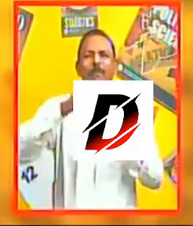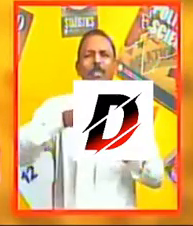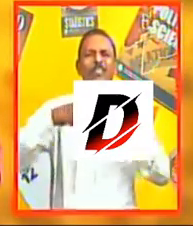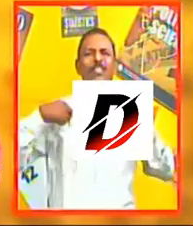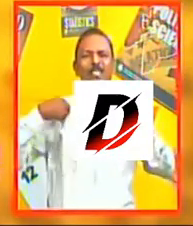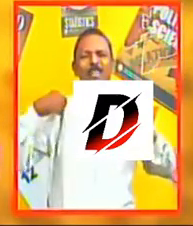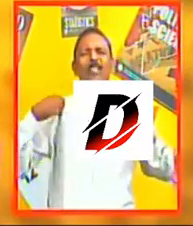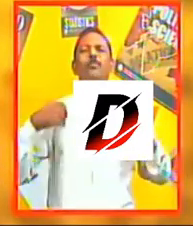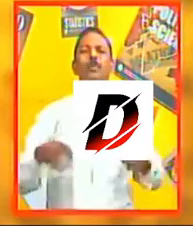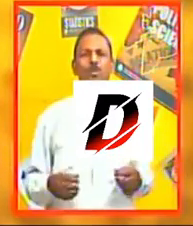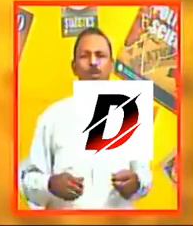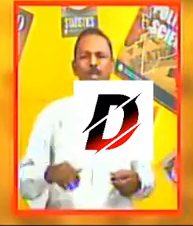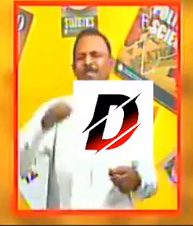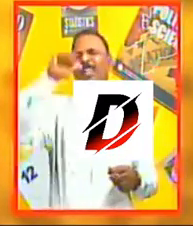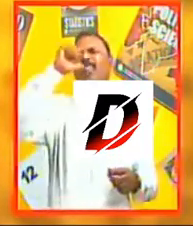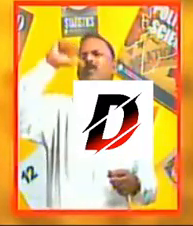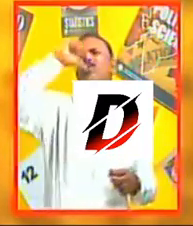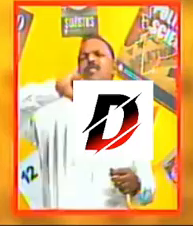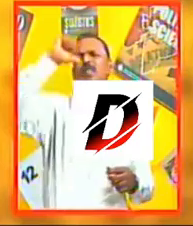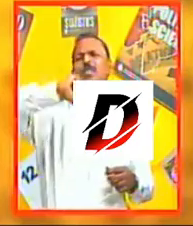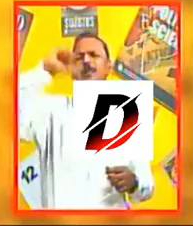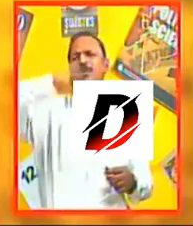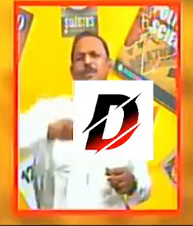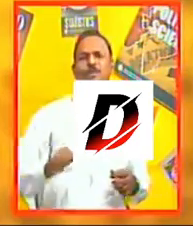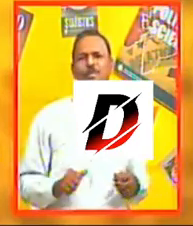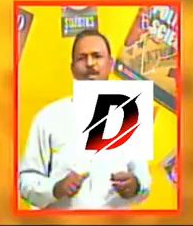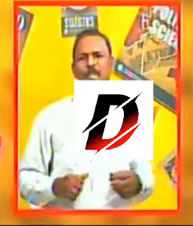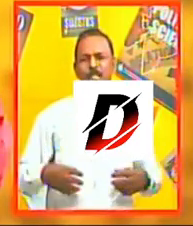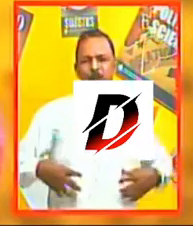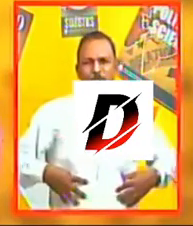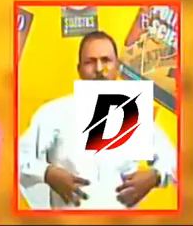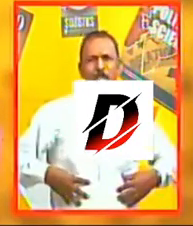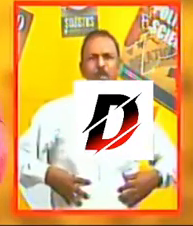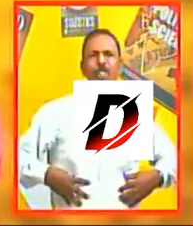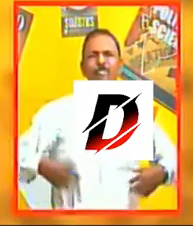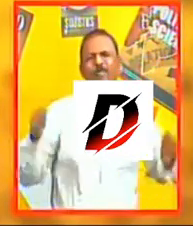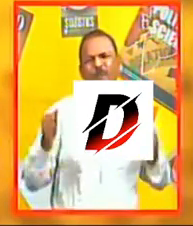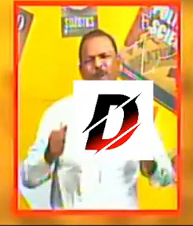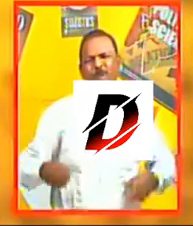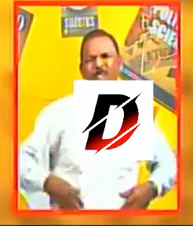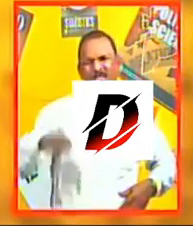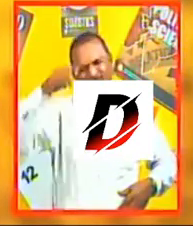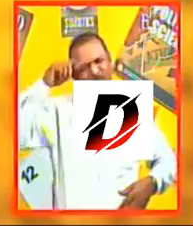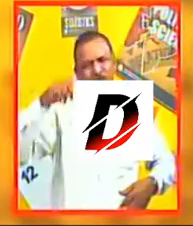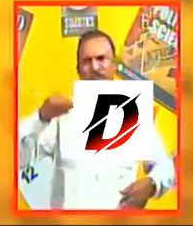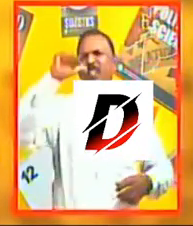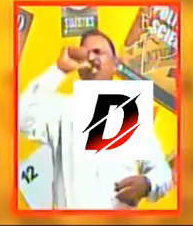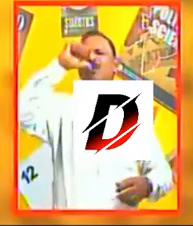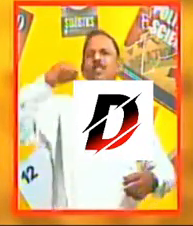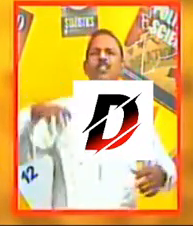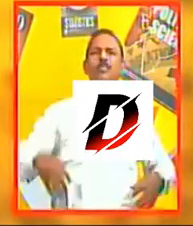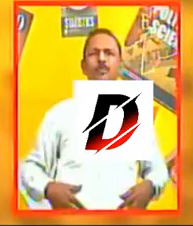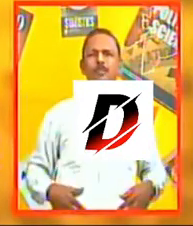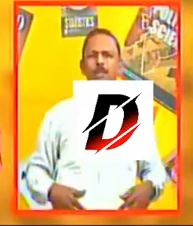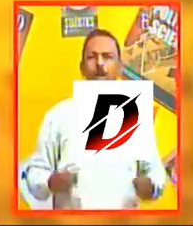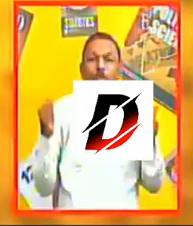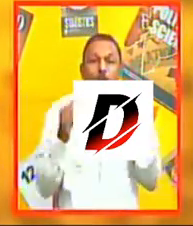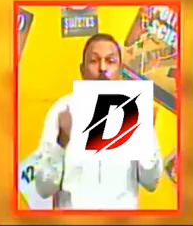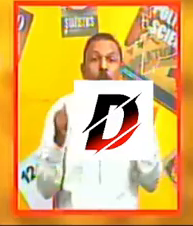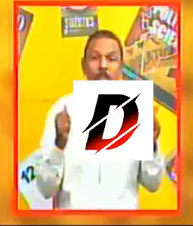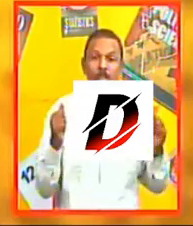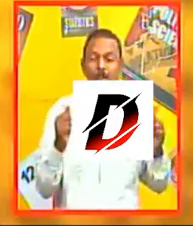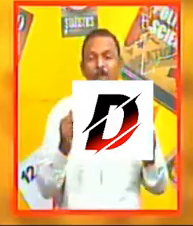அணிவோம். அது மட்டும் இல்லாமல் நிறைய தண்ணீர் பருகுவோம் நம்மளுடைய உடல் வெப்பத்தை சரி செய்வதற்காக.